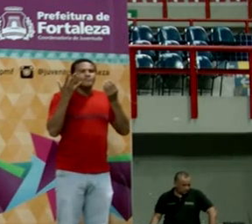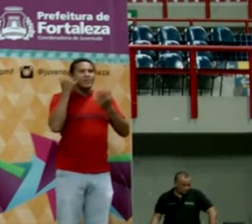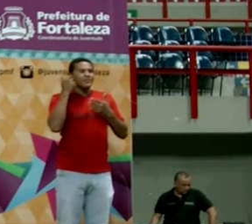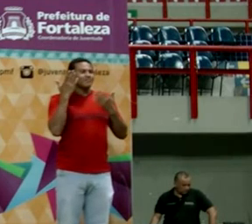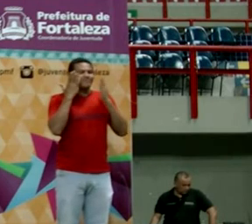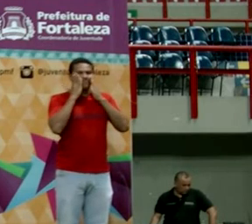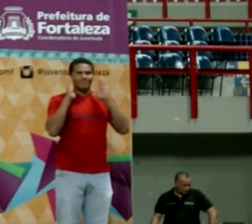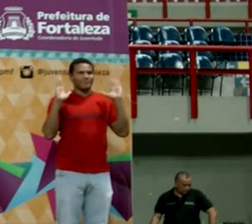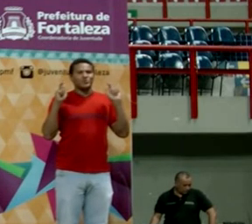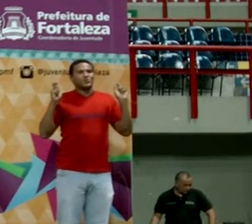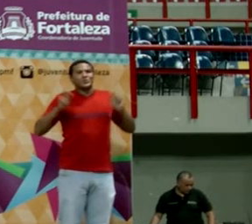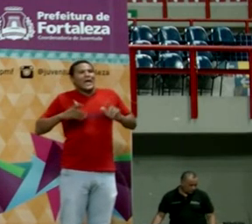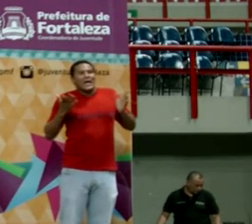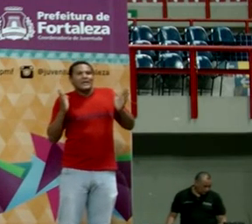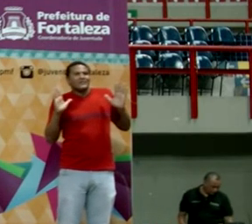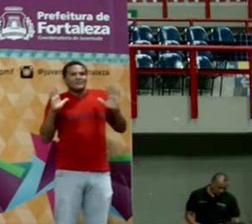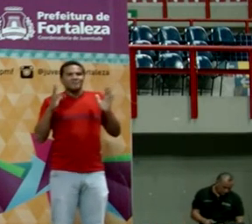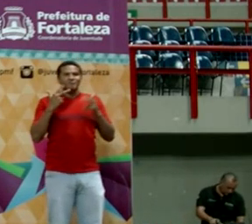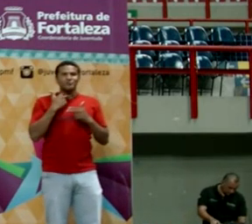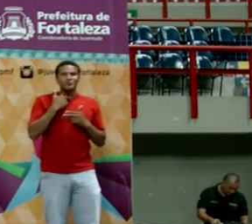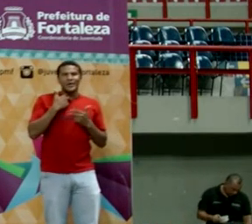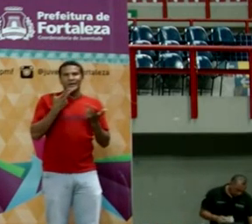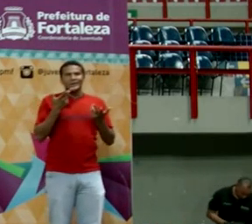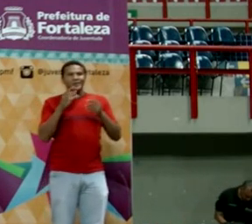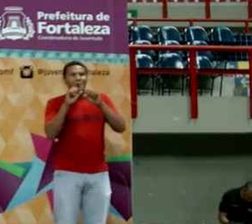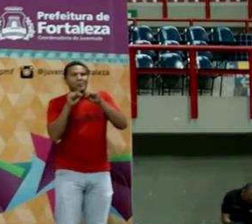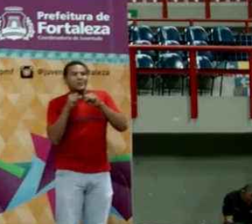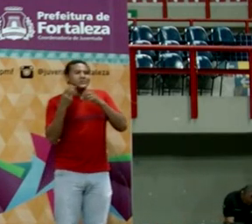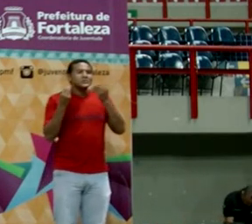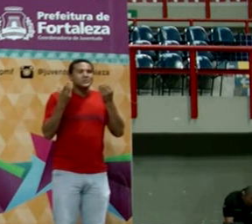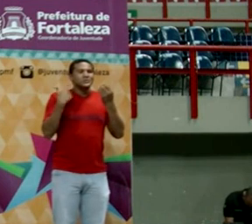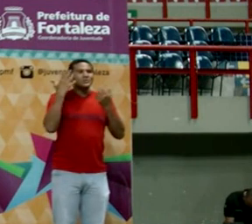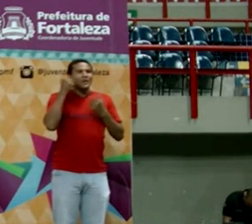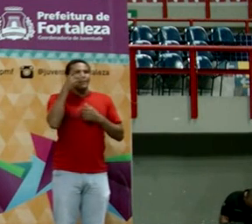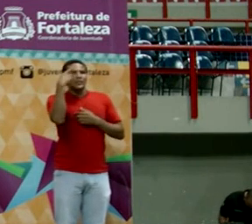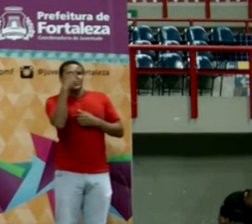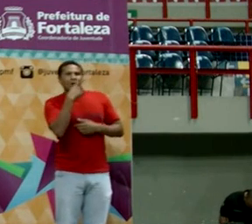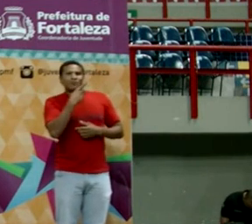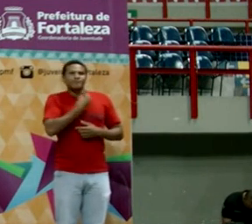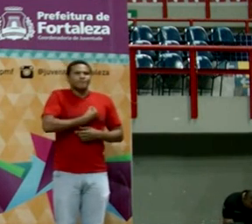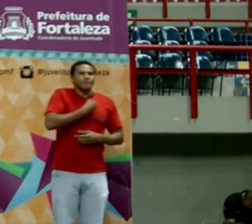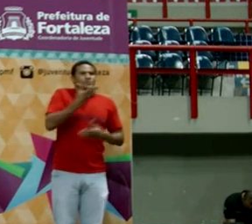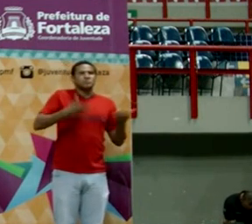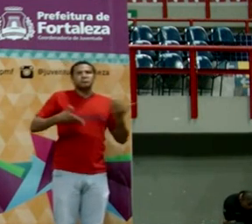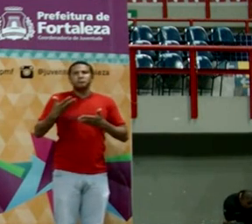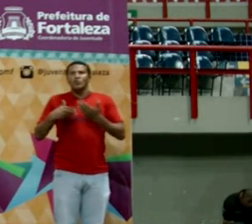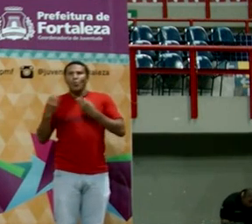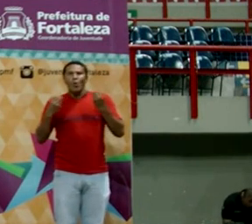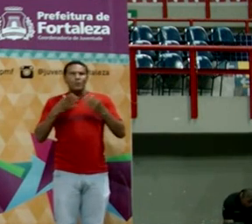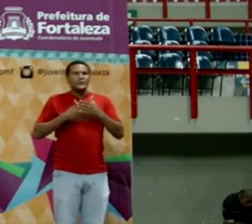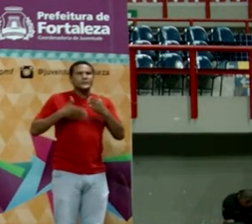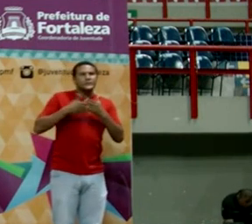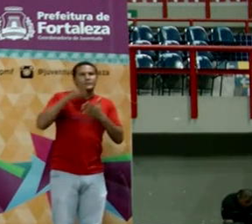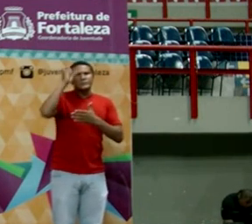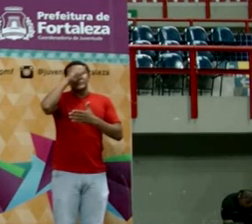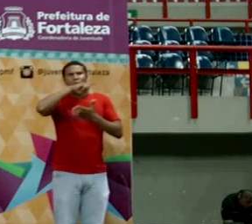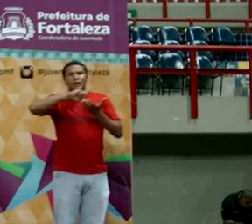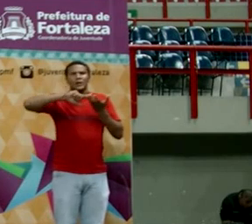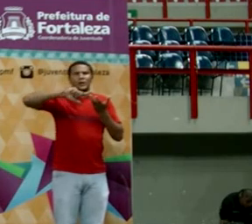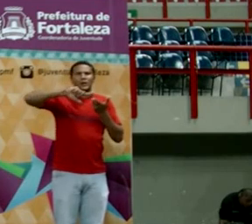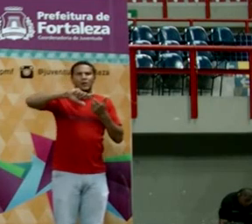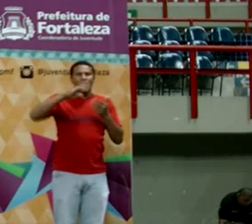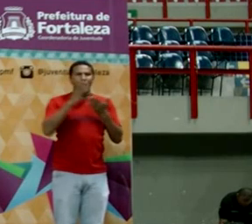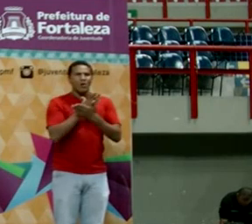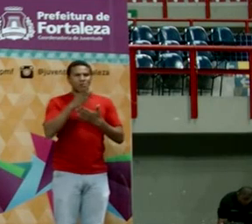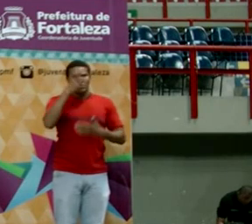de semana e o que é a escolha para cada um de tentar esse Enem, independente de idade, tá? Porque tem gente que